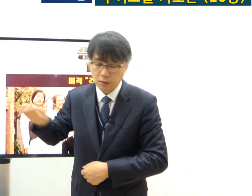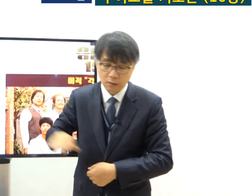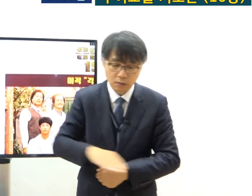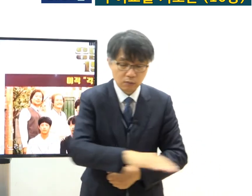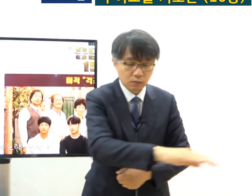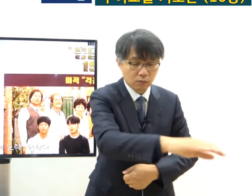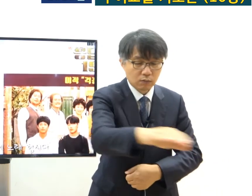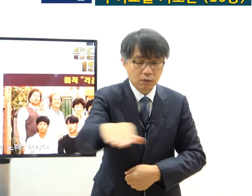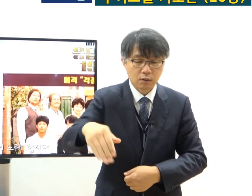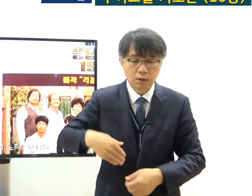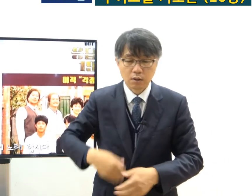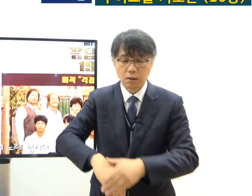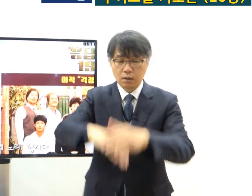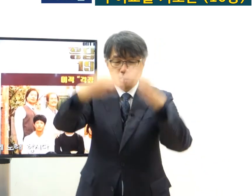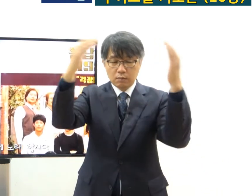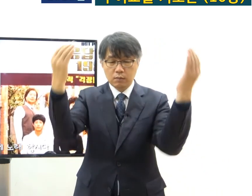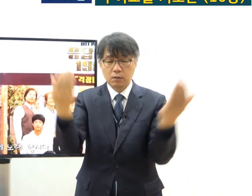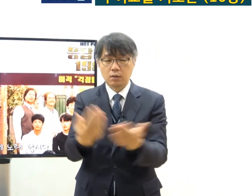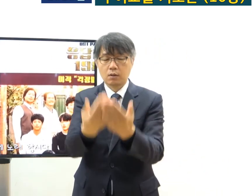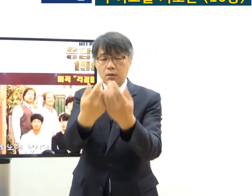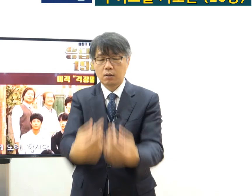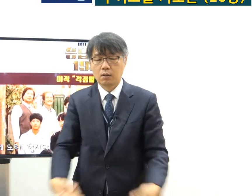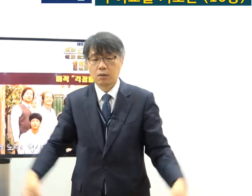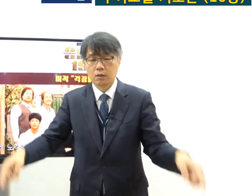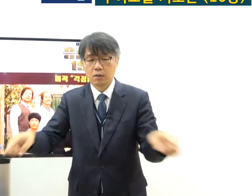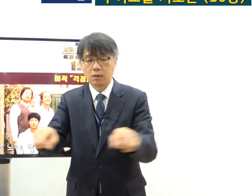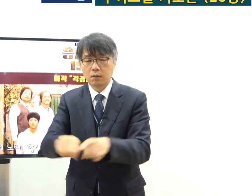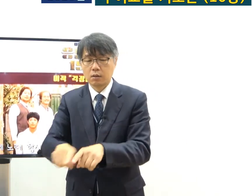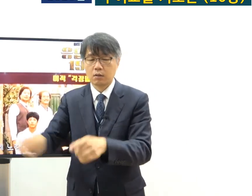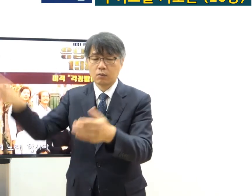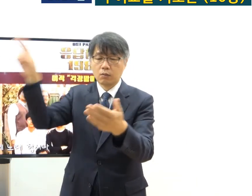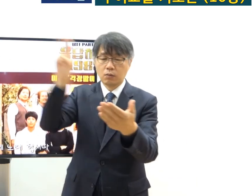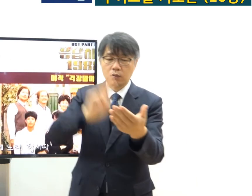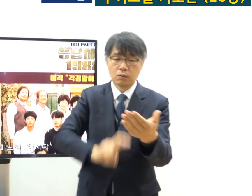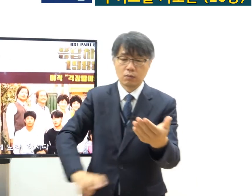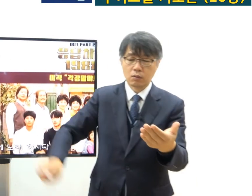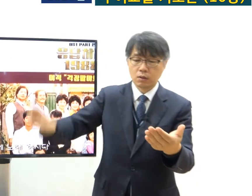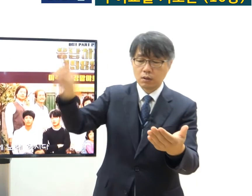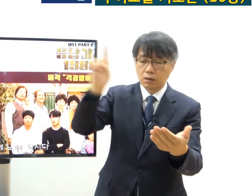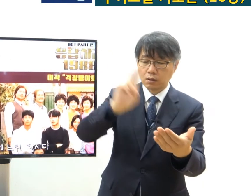우리가 함께 노래합시다.